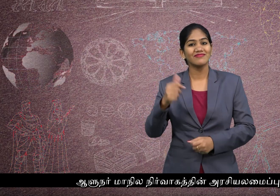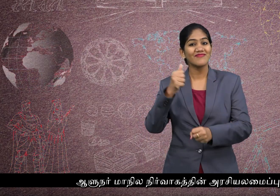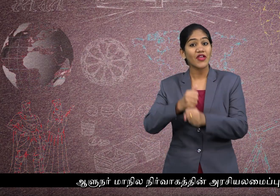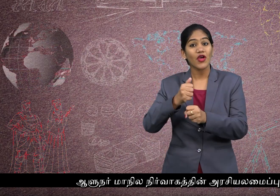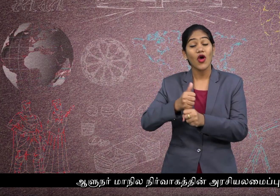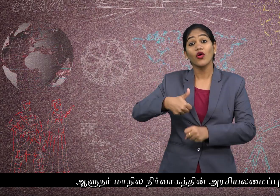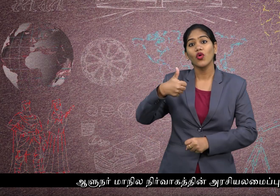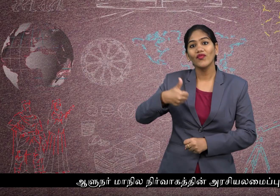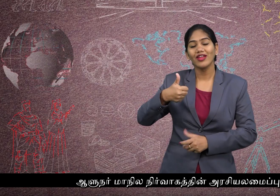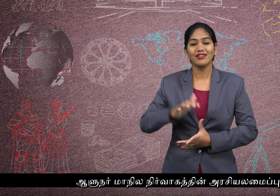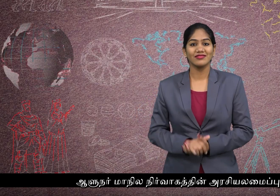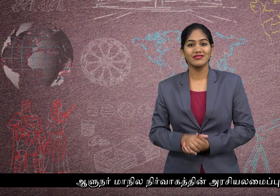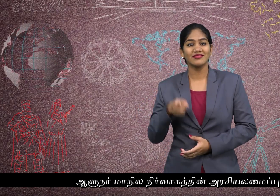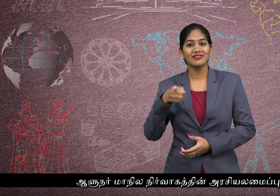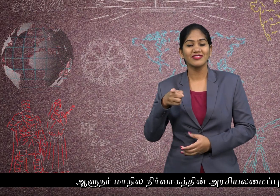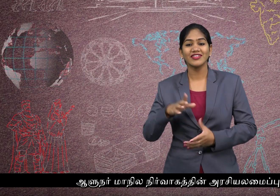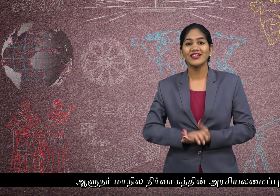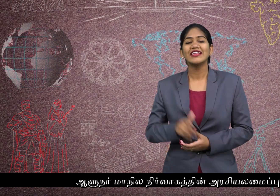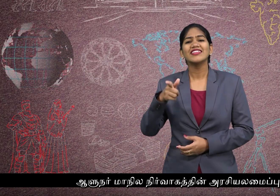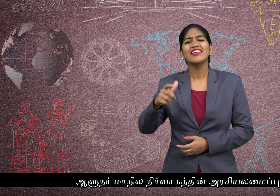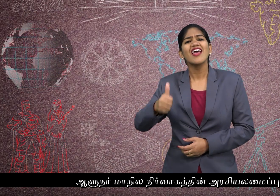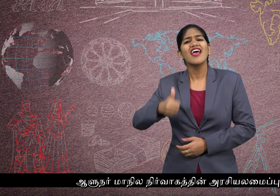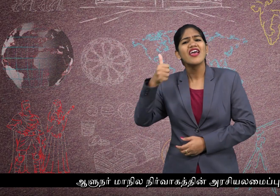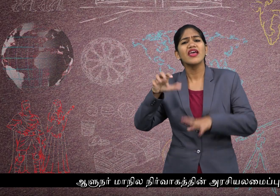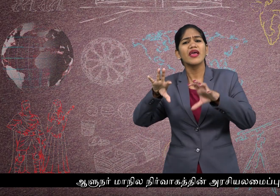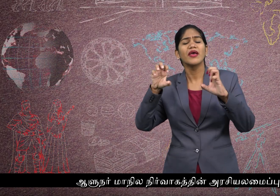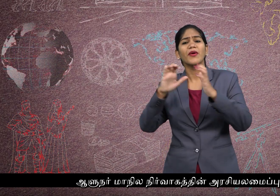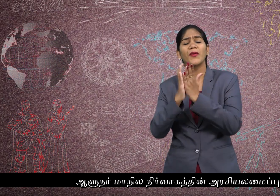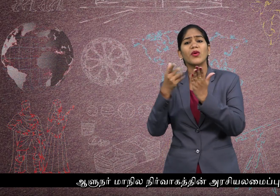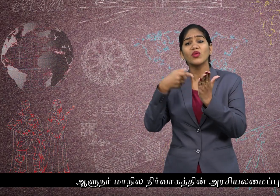ஆளுநர் மாநில நிர்வாகத்தின் அரசியலமைப்பு தலைவர்.